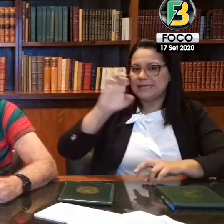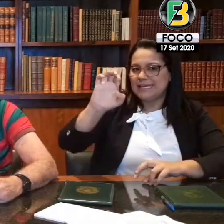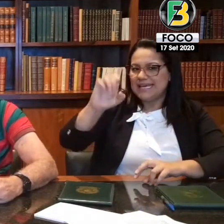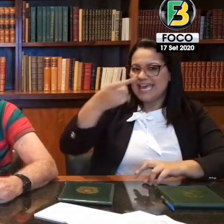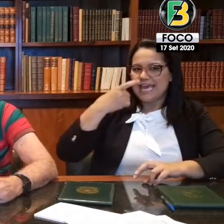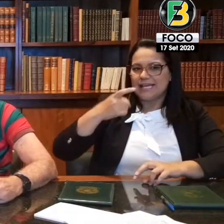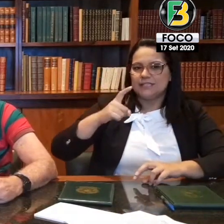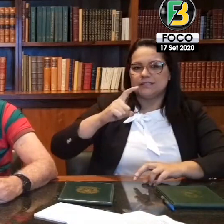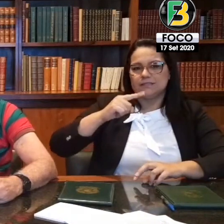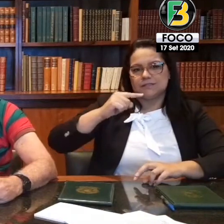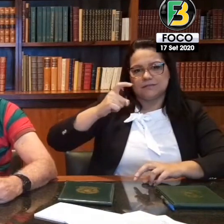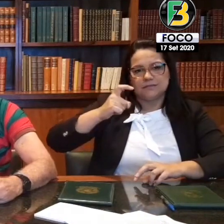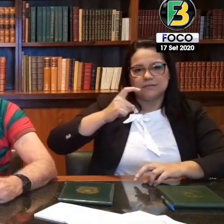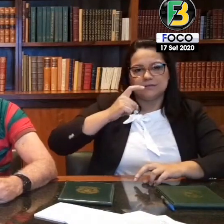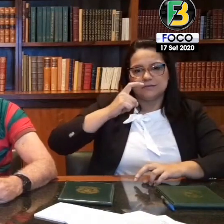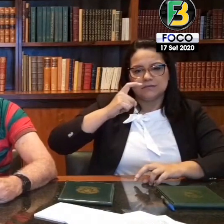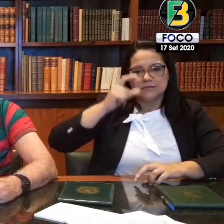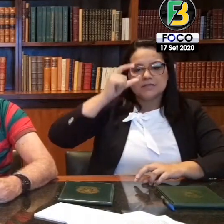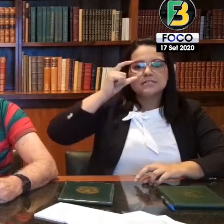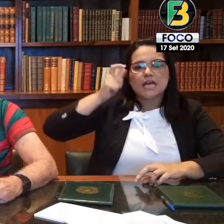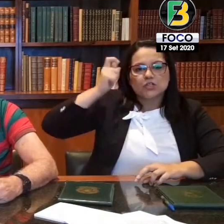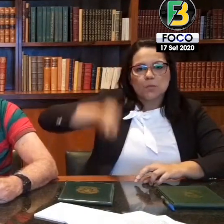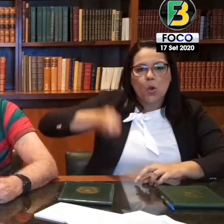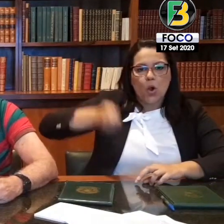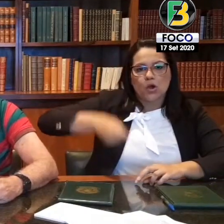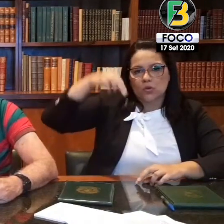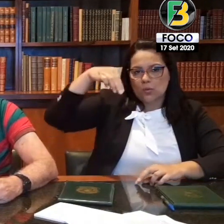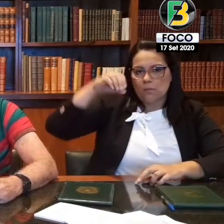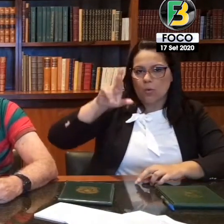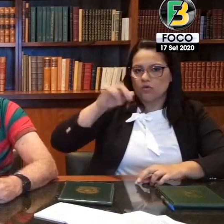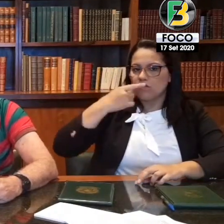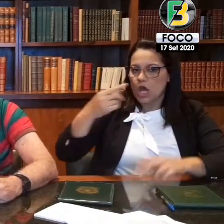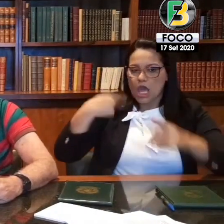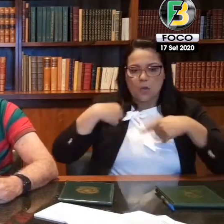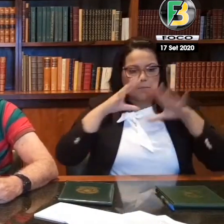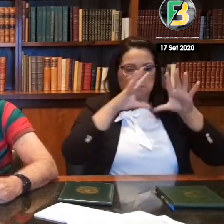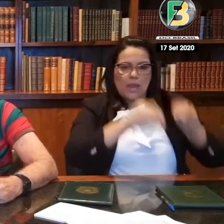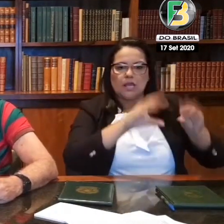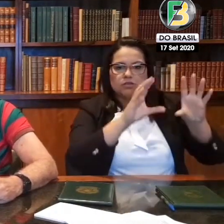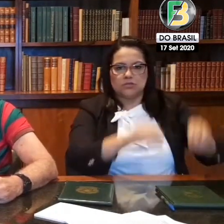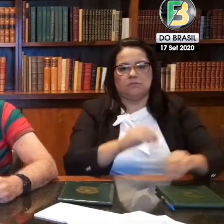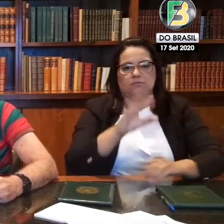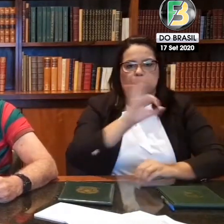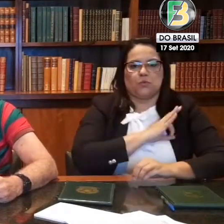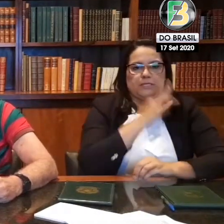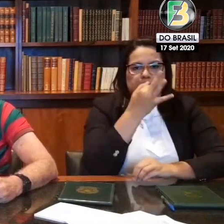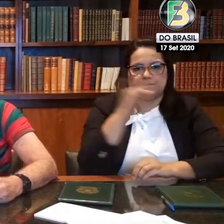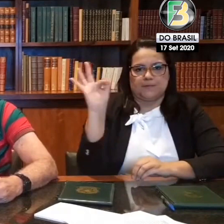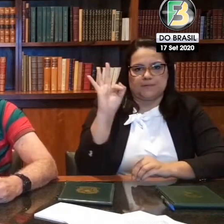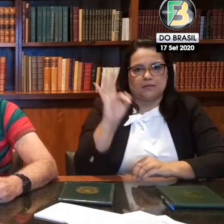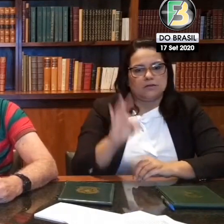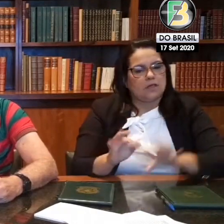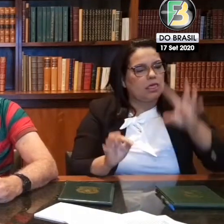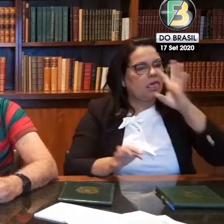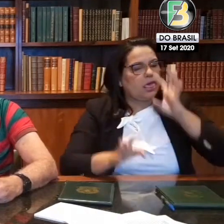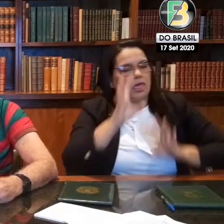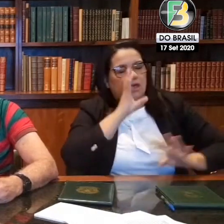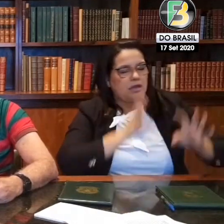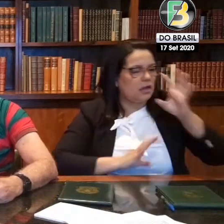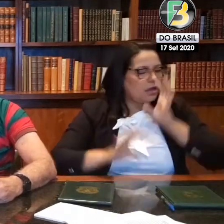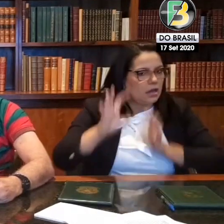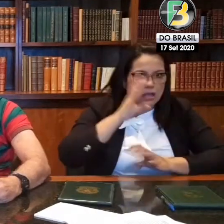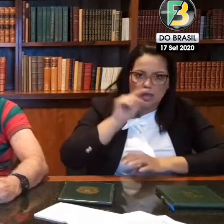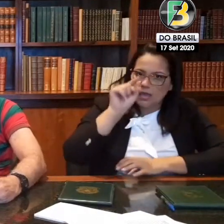Moro de interferir na Polícia Federal, né? Essa acusação dele, certo? E até disse na época ele